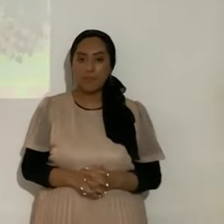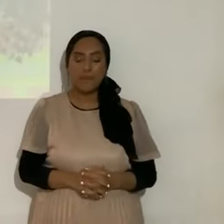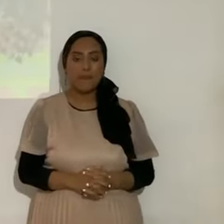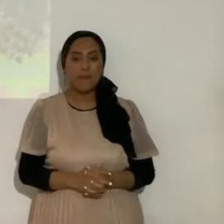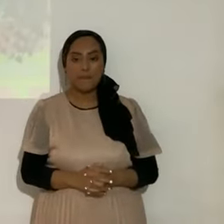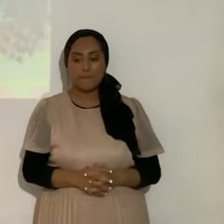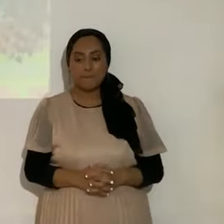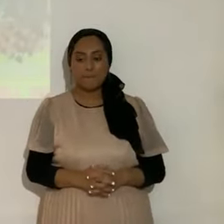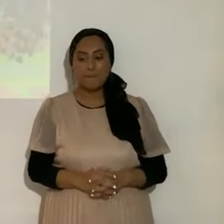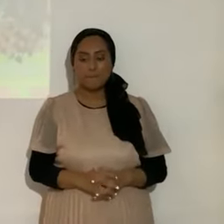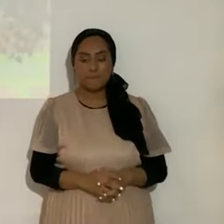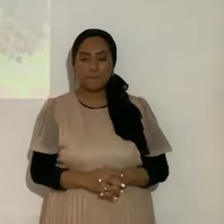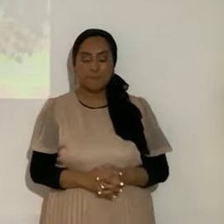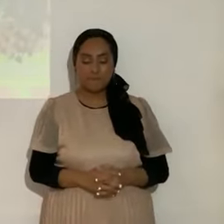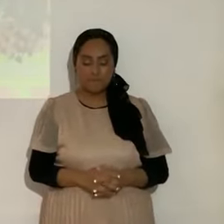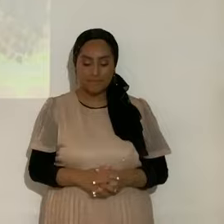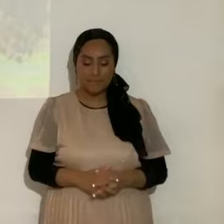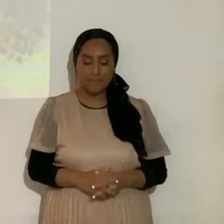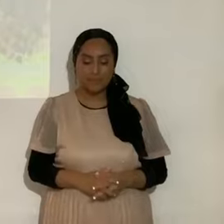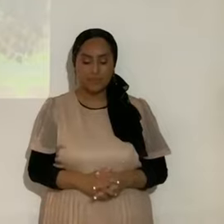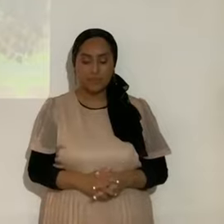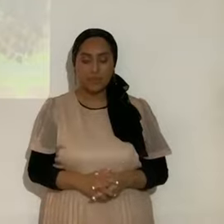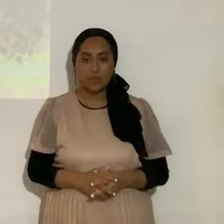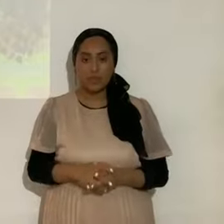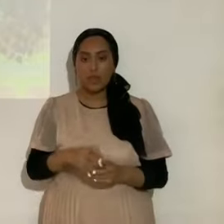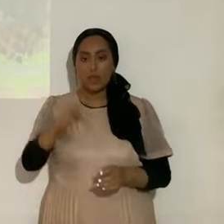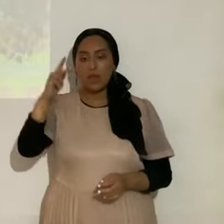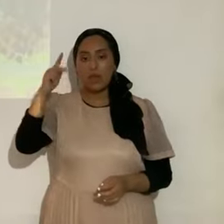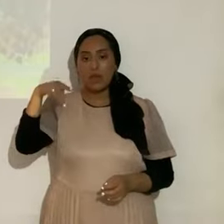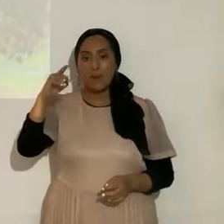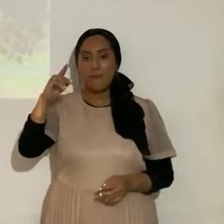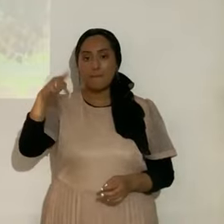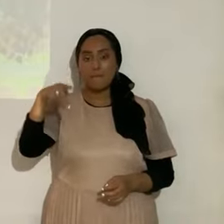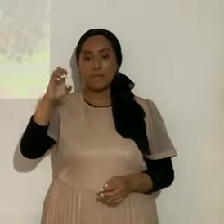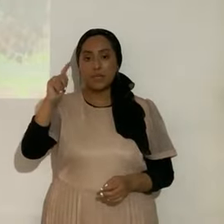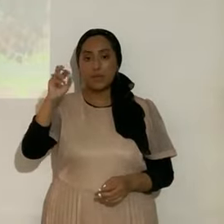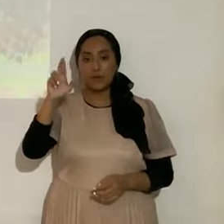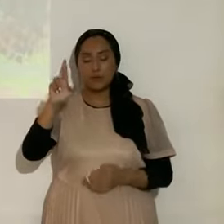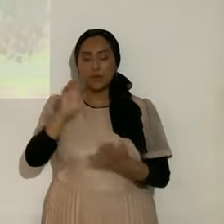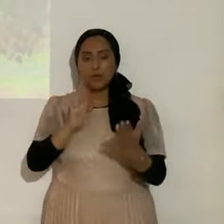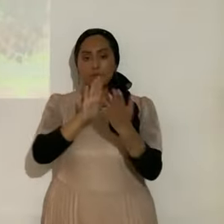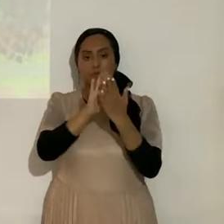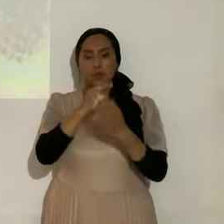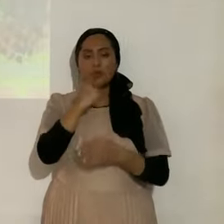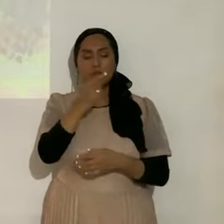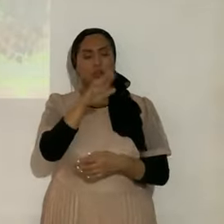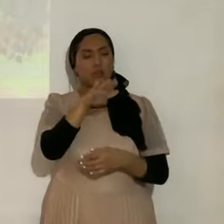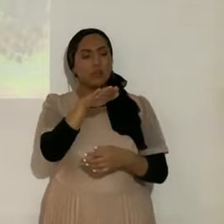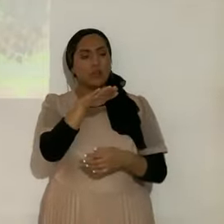tiene? Aleluya, dice, entonces se le acercó Pedro, Kefas, y le dijo, Señor, ¿cuántas veces perdonaré a mi